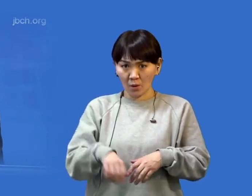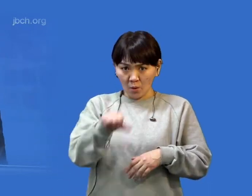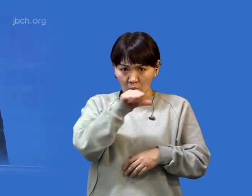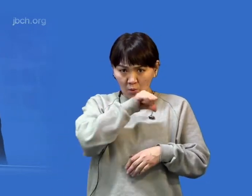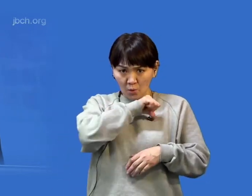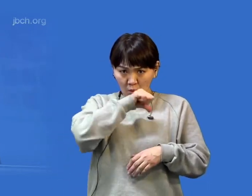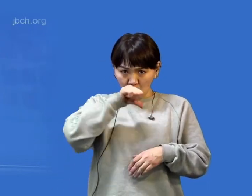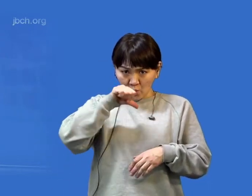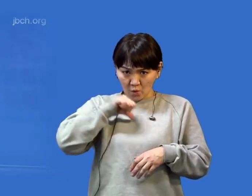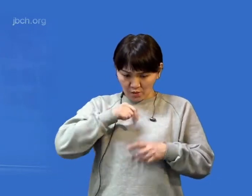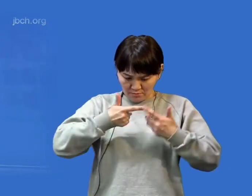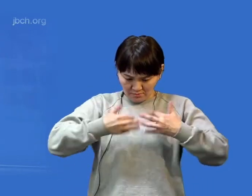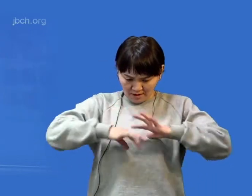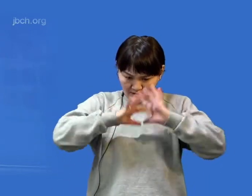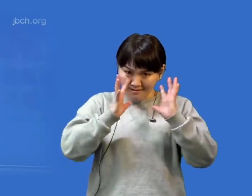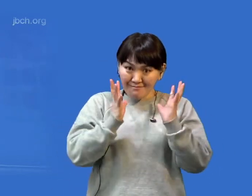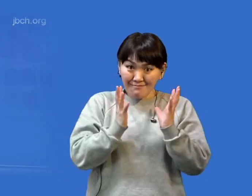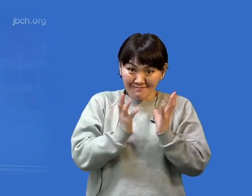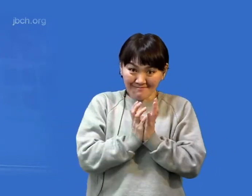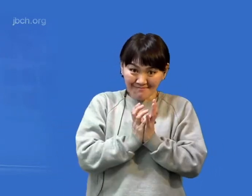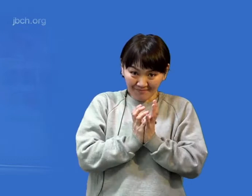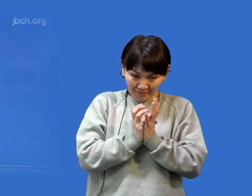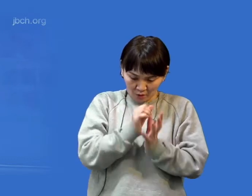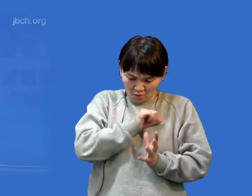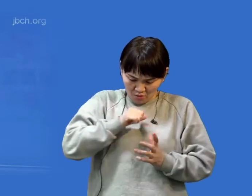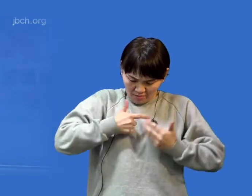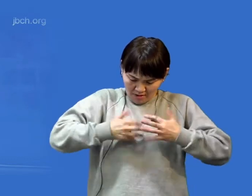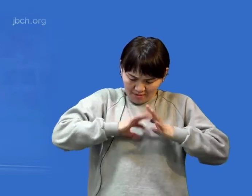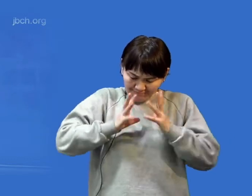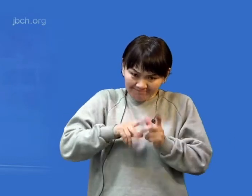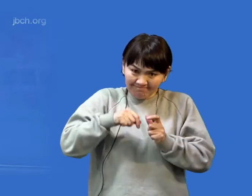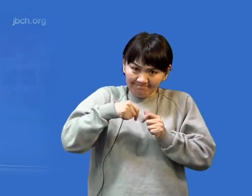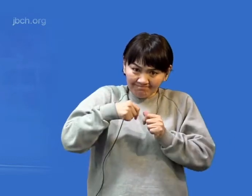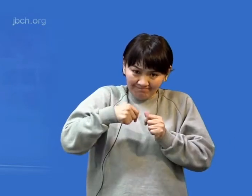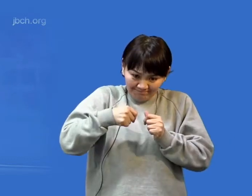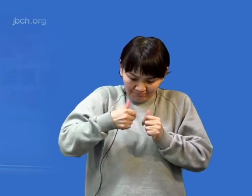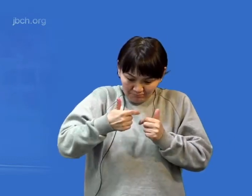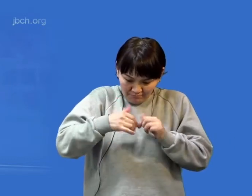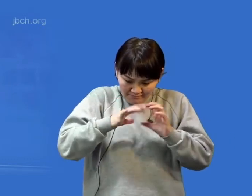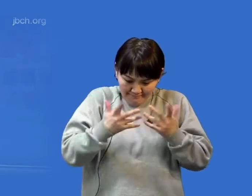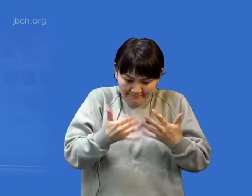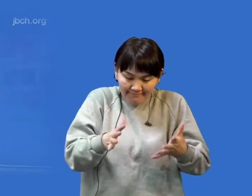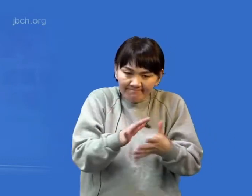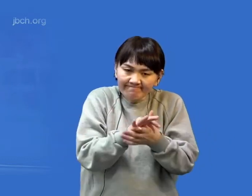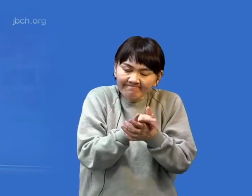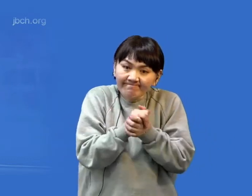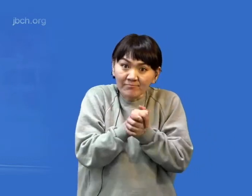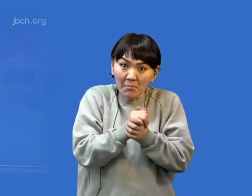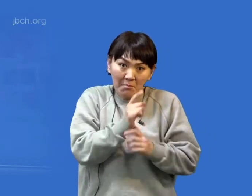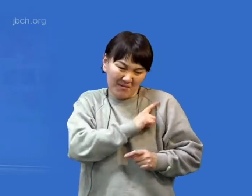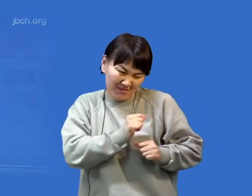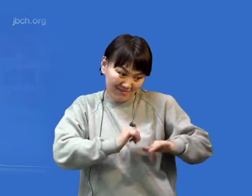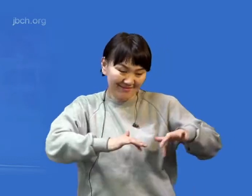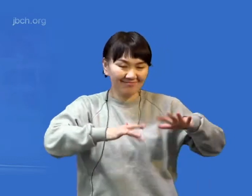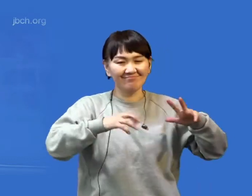өөрийнхөө эд хөрөнгөнд найддаг хүн байна шүү дээ. Бурханд найдахгүй. Тэг мөнгө их байх юм бол эд хөрөнгө их байх юм бол